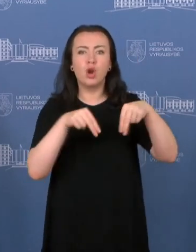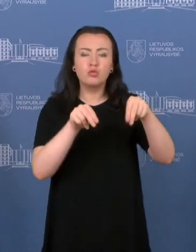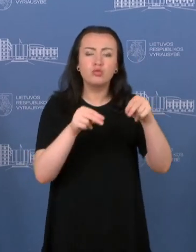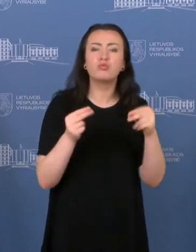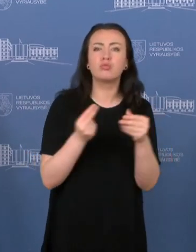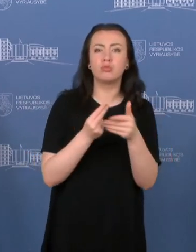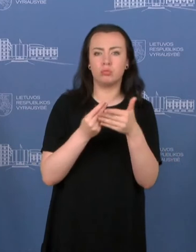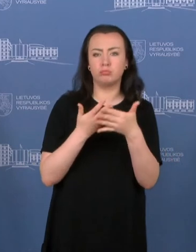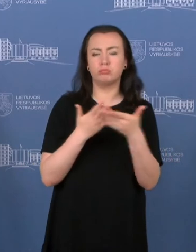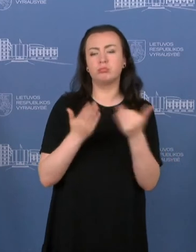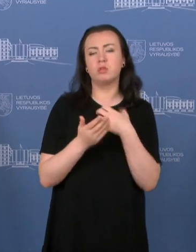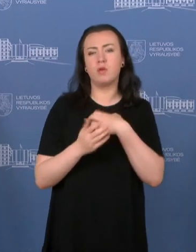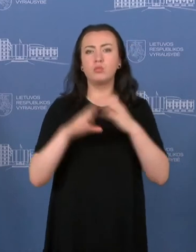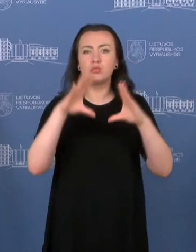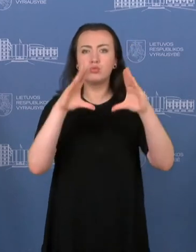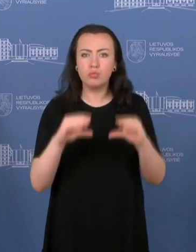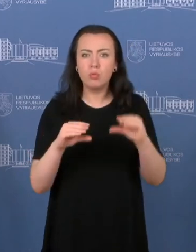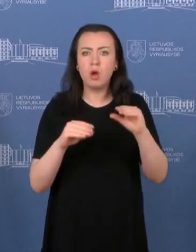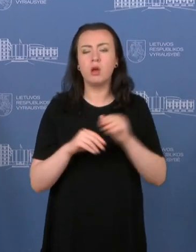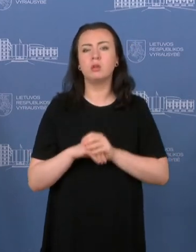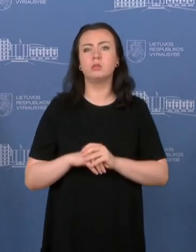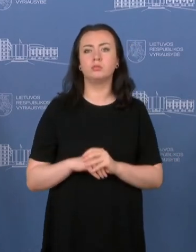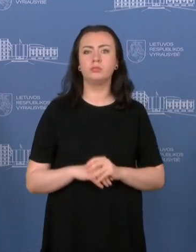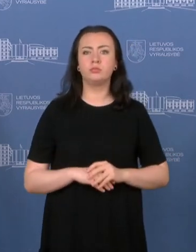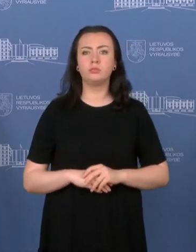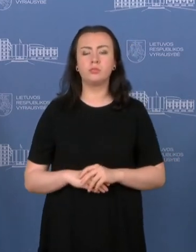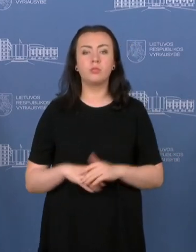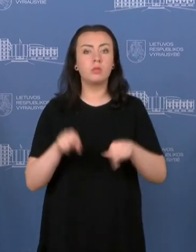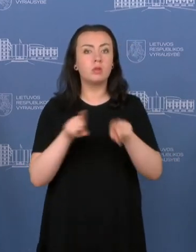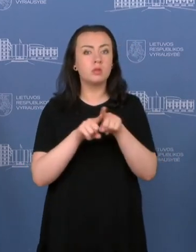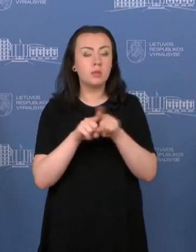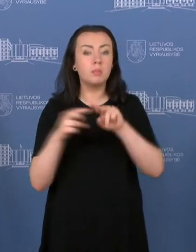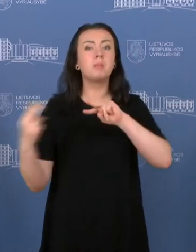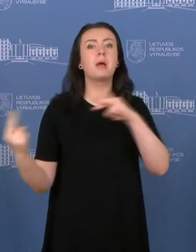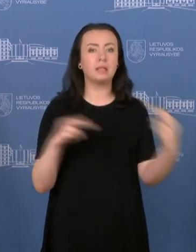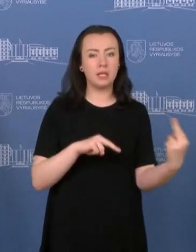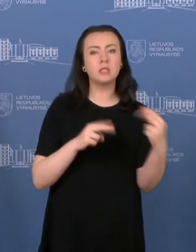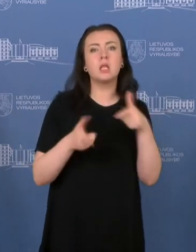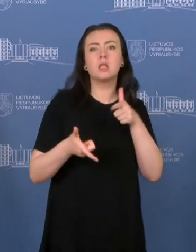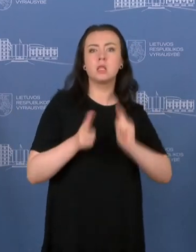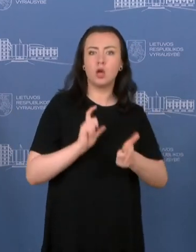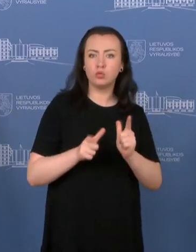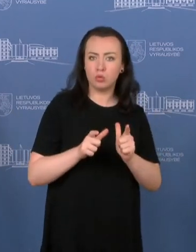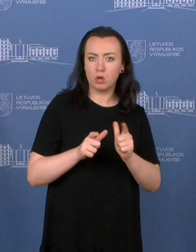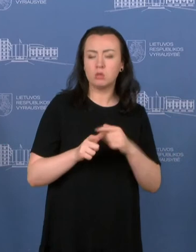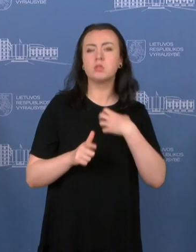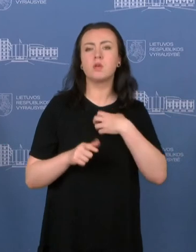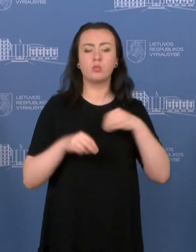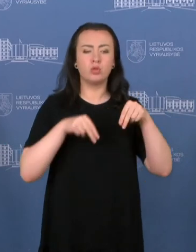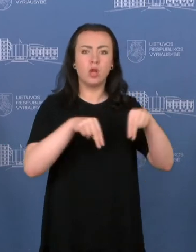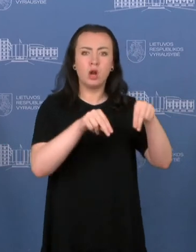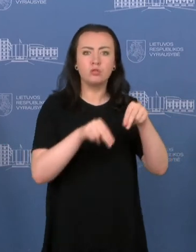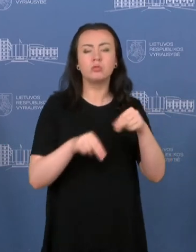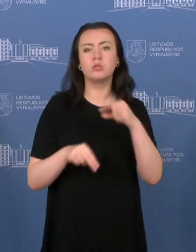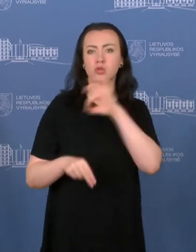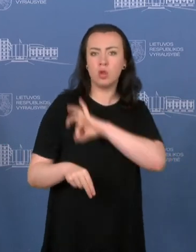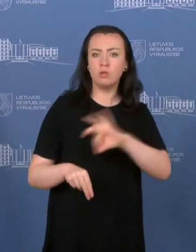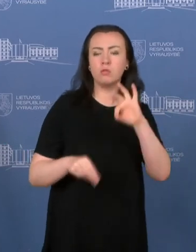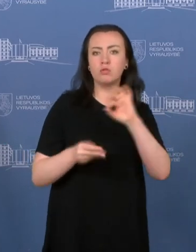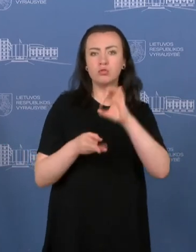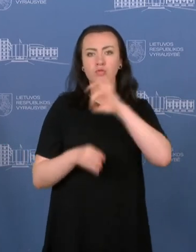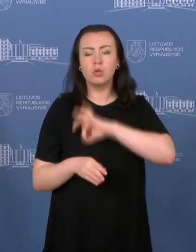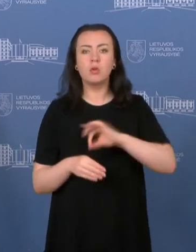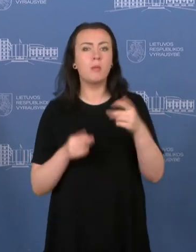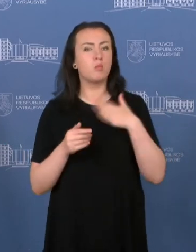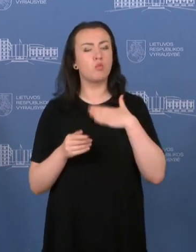importuojamos mineralinės trąšos, kas yra iškastinės trąšos, ir keisti jas organinėmis trąšomis, efektyviau jas naudoti. Ir